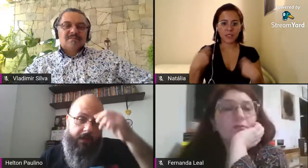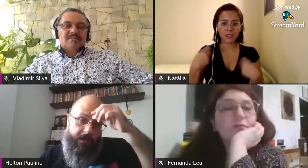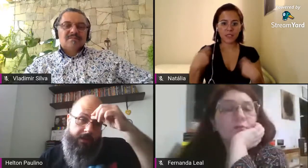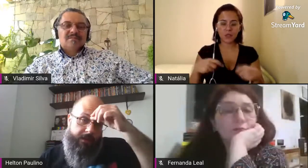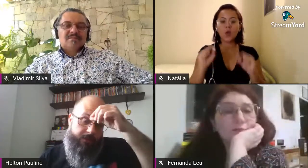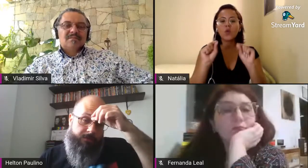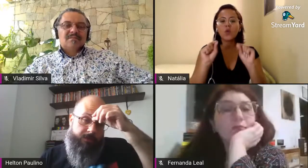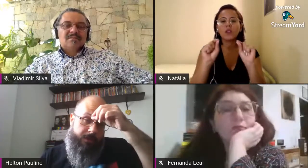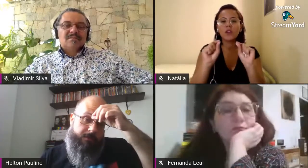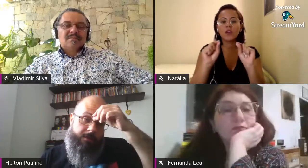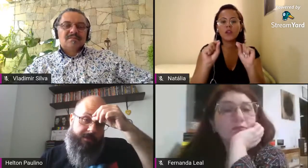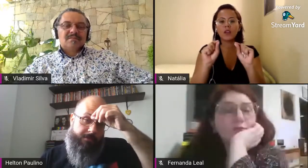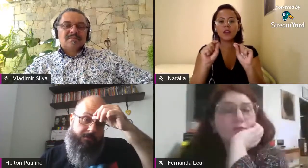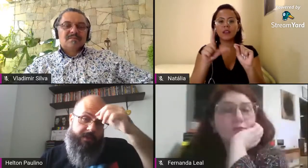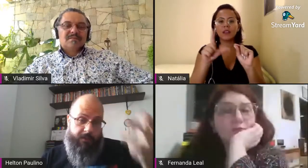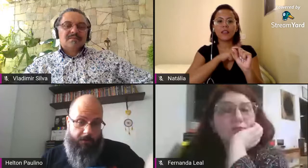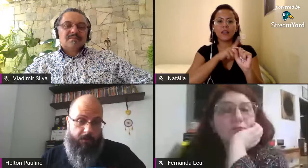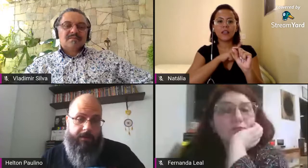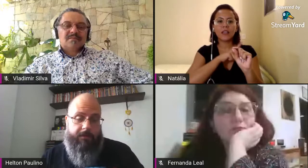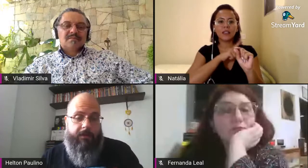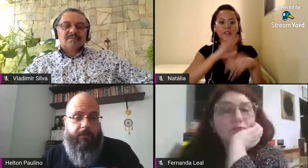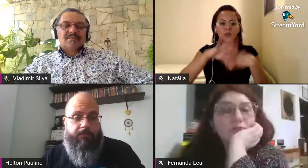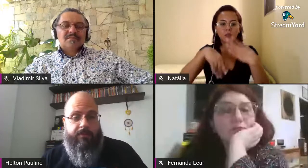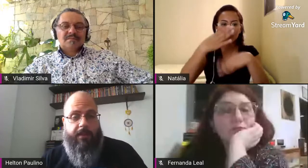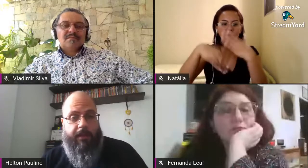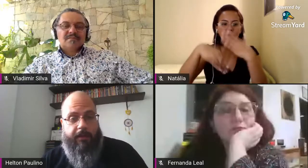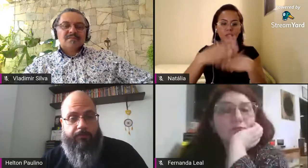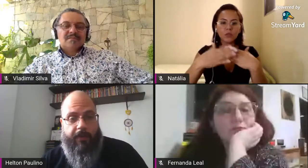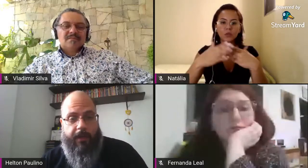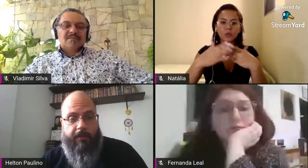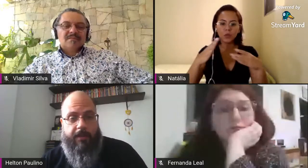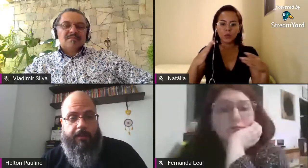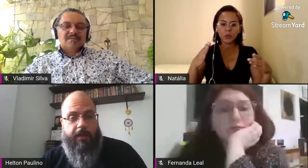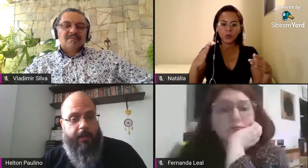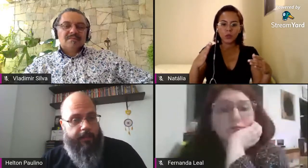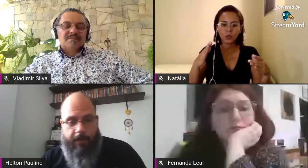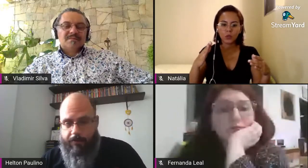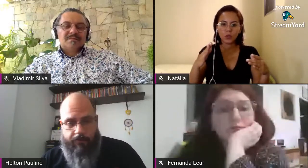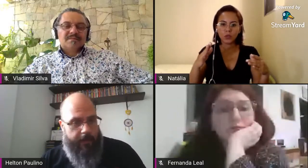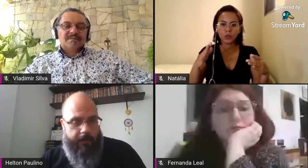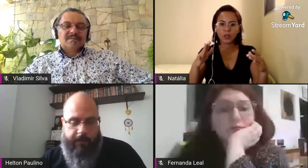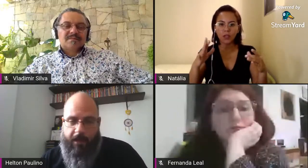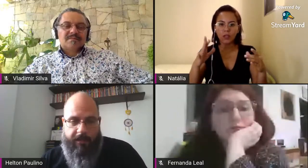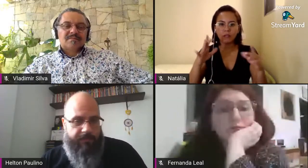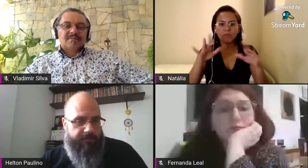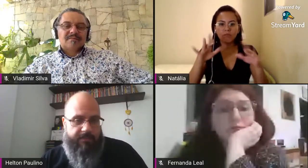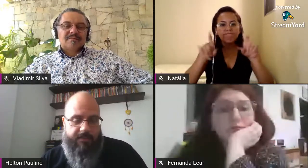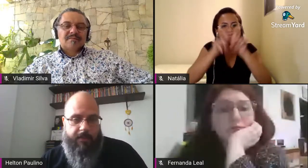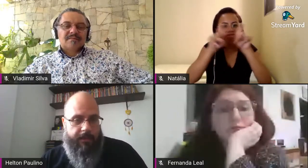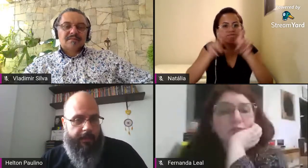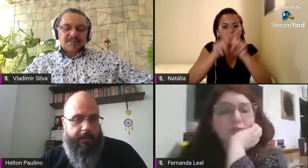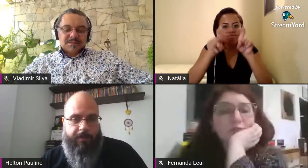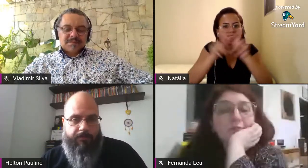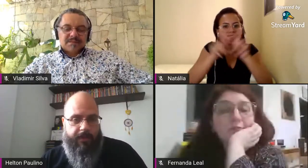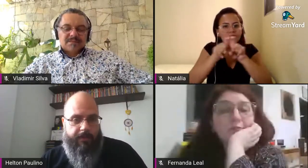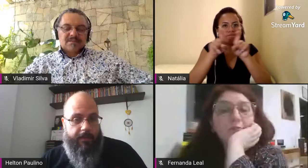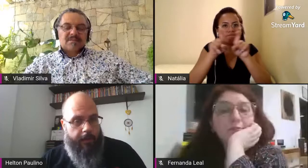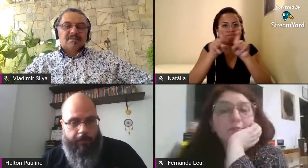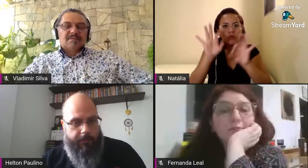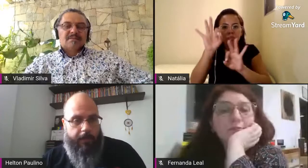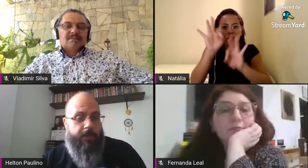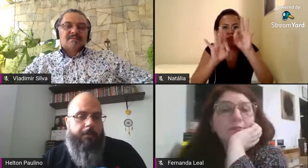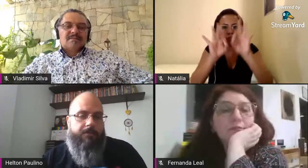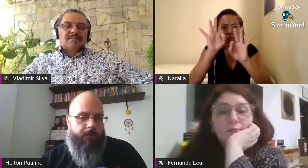desenvolver este vídeo, né, para desenvolver esta obra, né, que foi realizada. Então é isso que a arte vai fazer daqui para